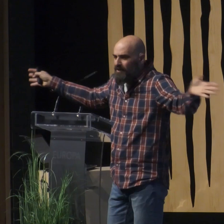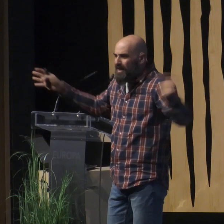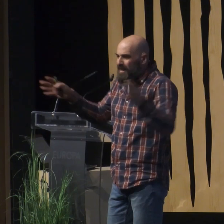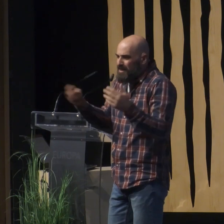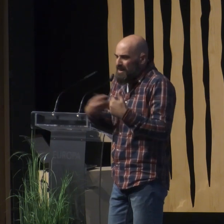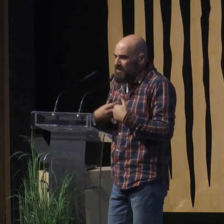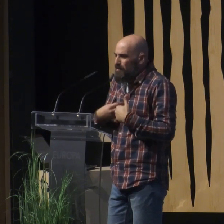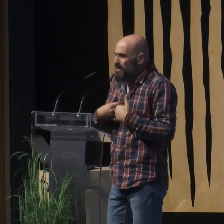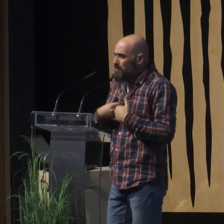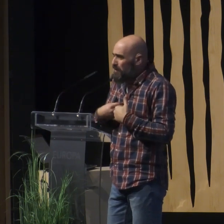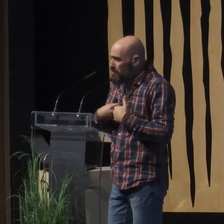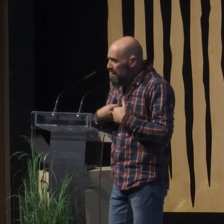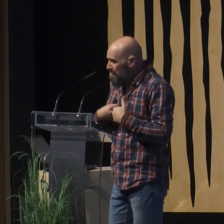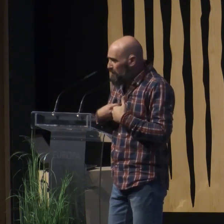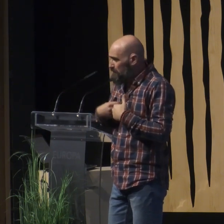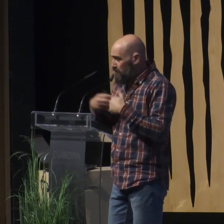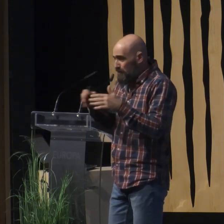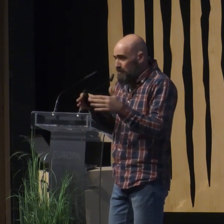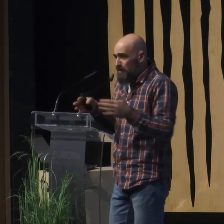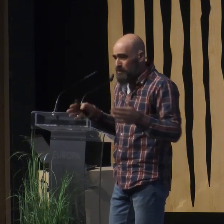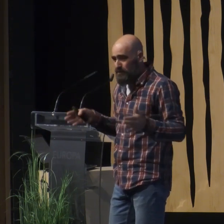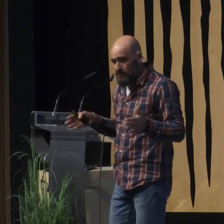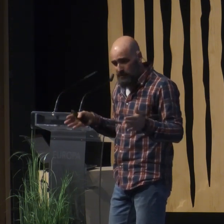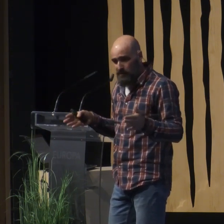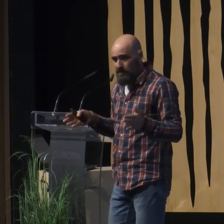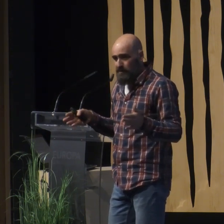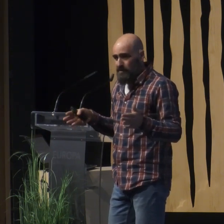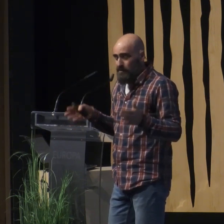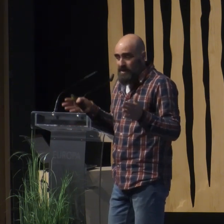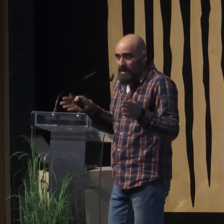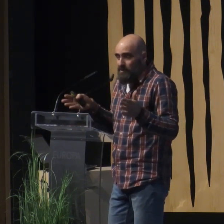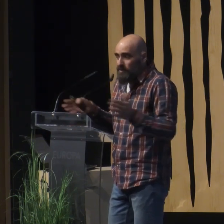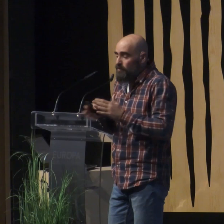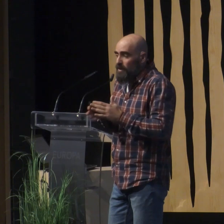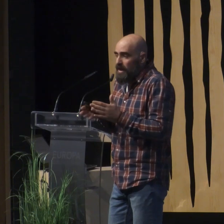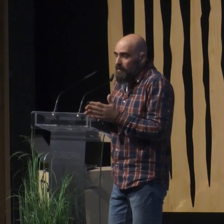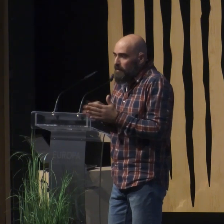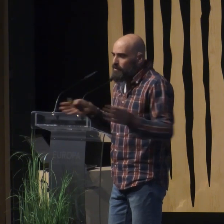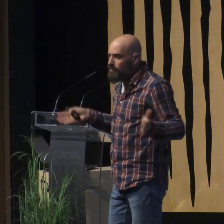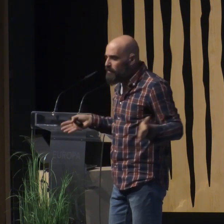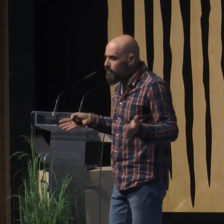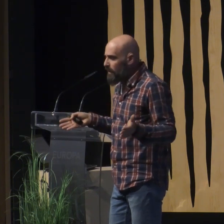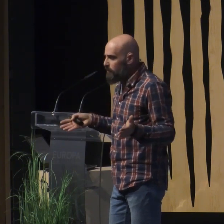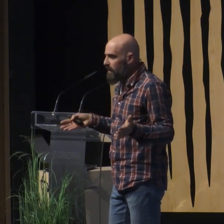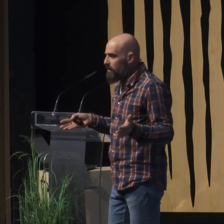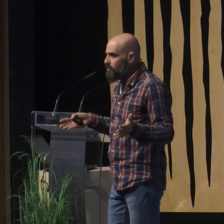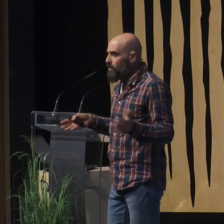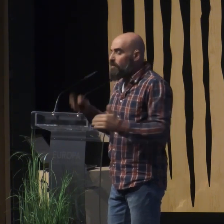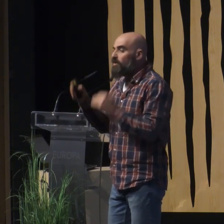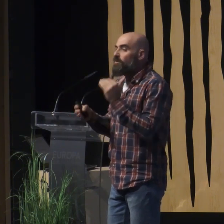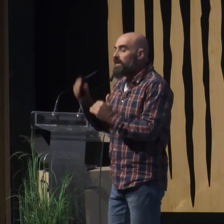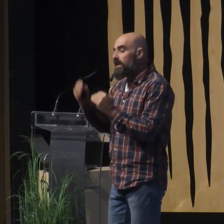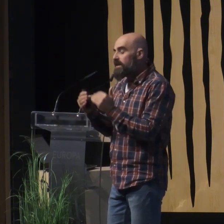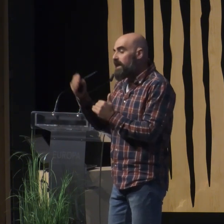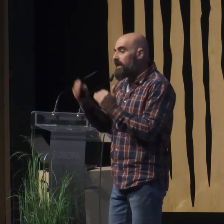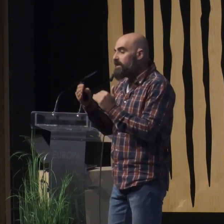paralelo, que estamos tarados porque nos gusta el reggaetón, pues os habéis visto a vosotros, ¿no? Es decir, el mundo adulto ha perdido todo tipo de seguridad para ellos. Por lo